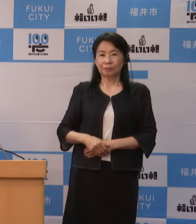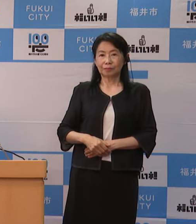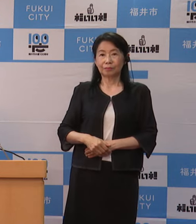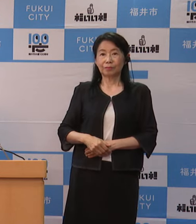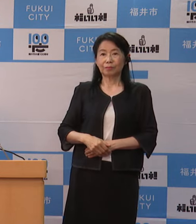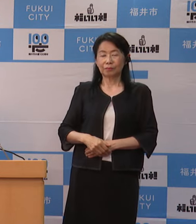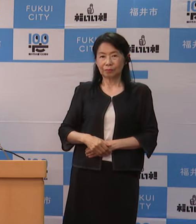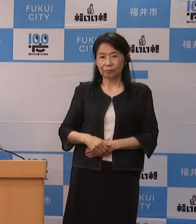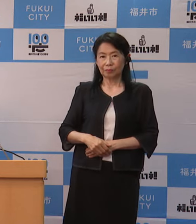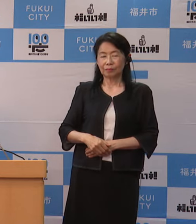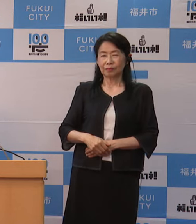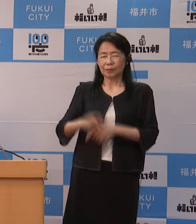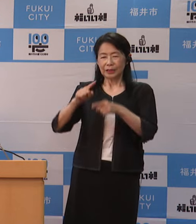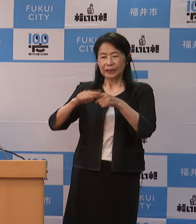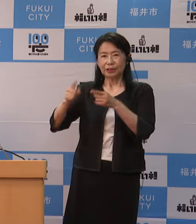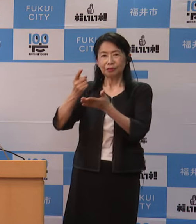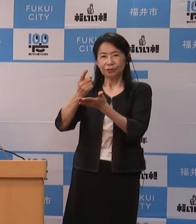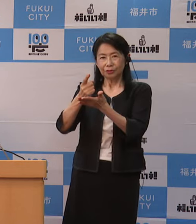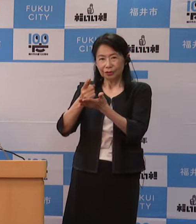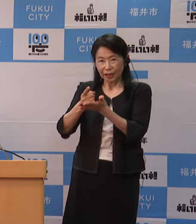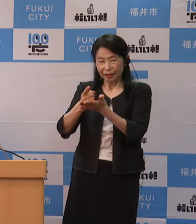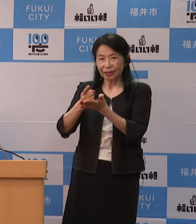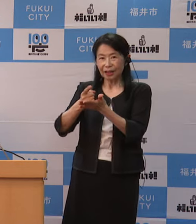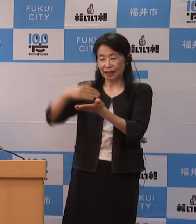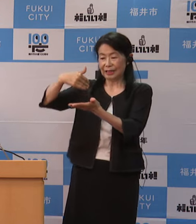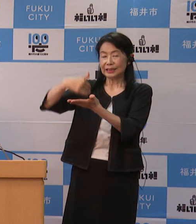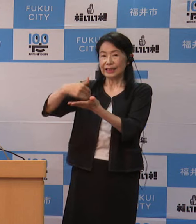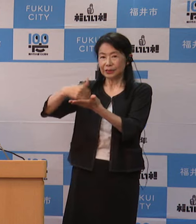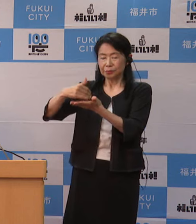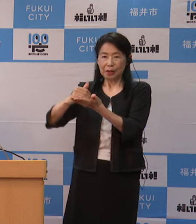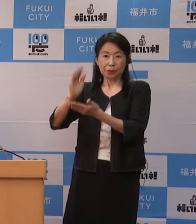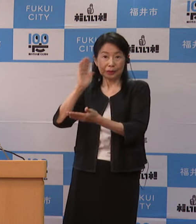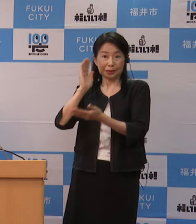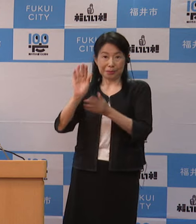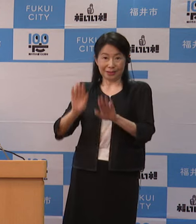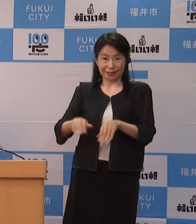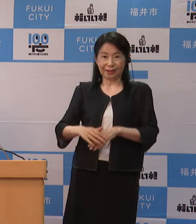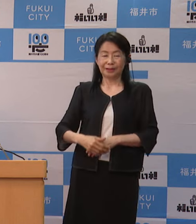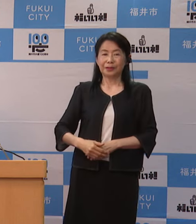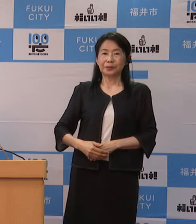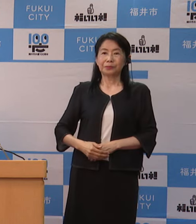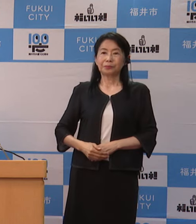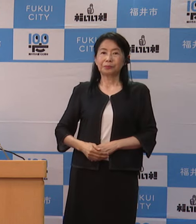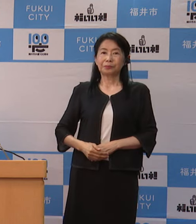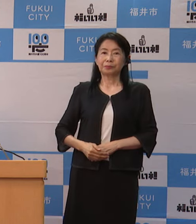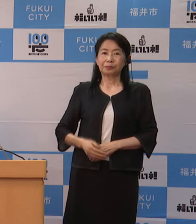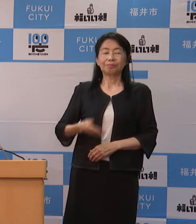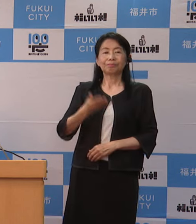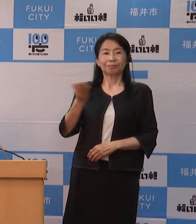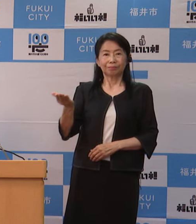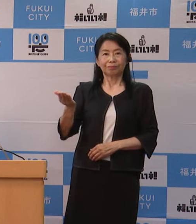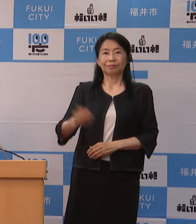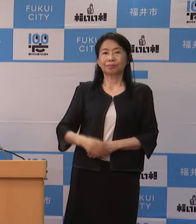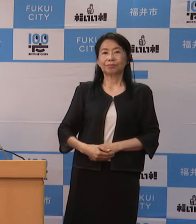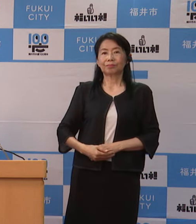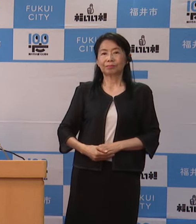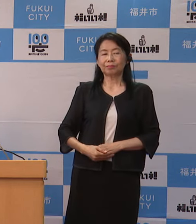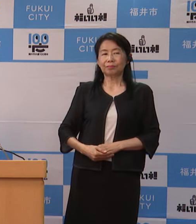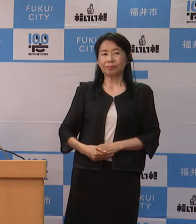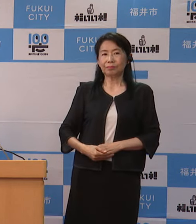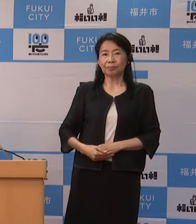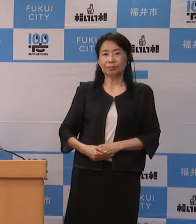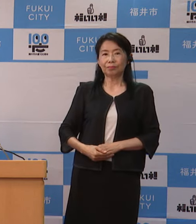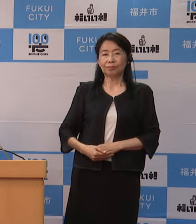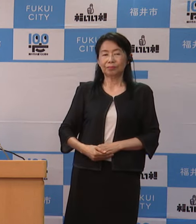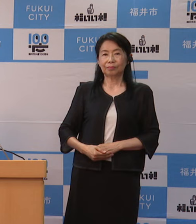ほんの触りだけあのこうプレゼンテーションをしていただいて聞いてまいりました。それからですね、これま